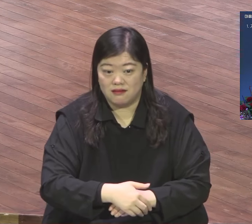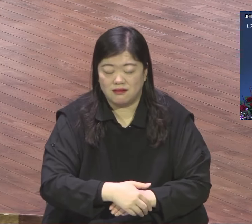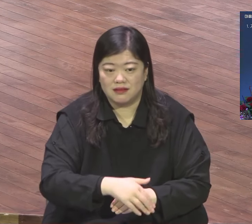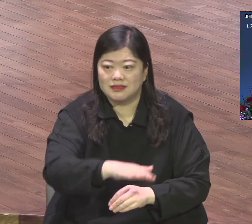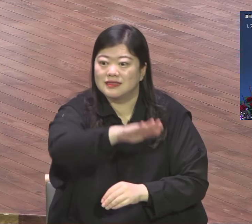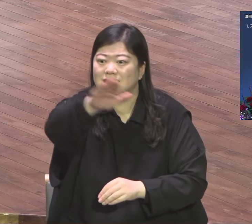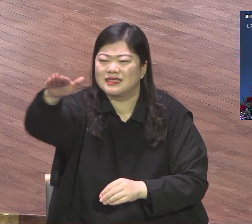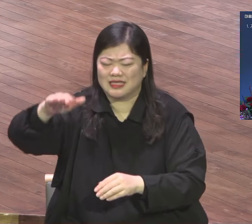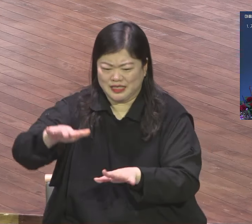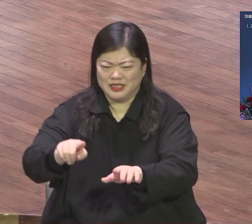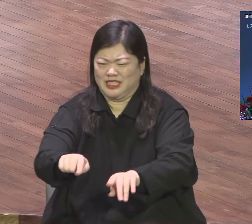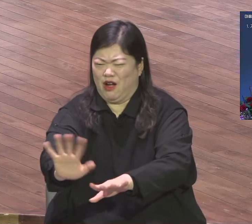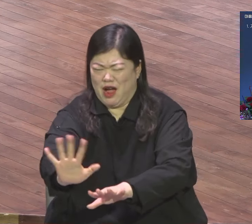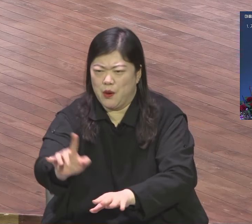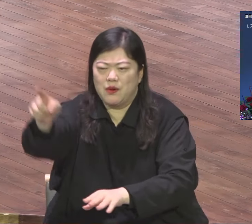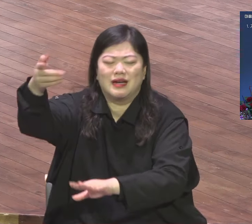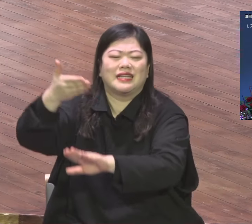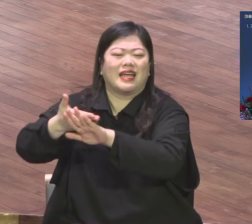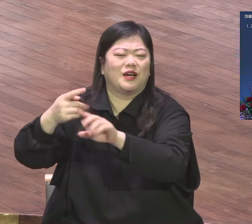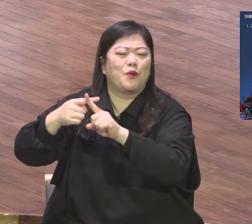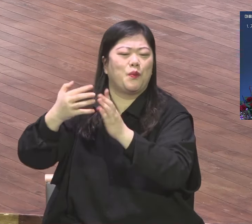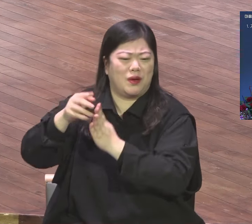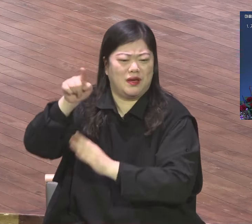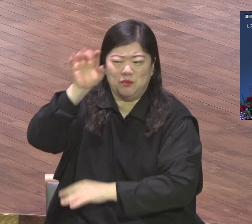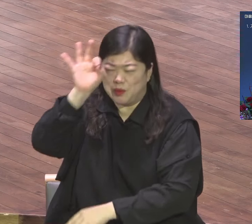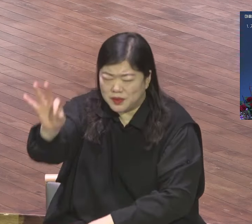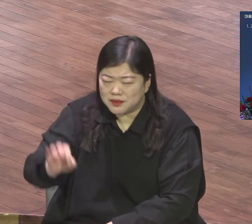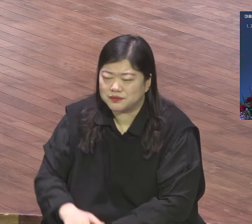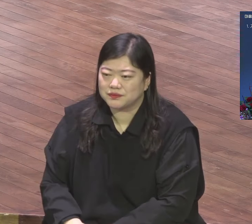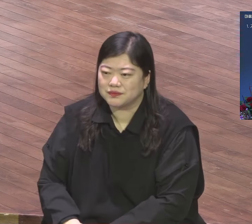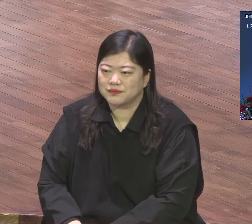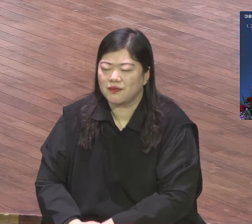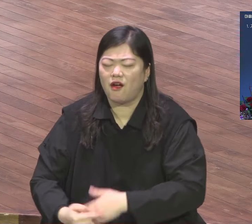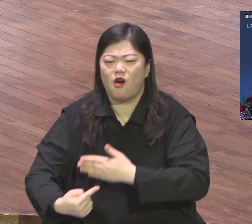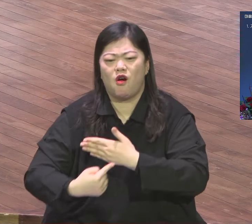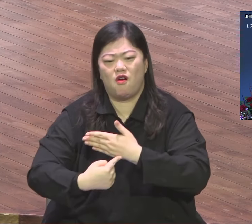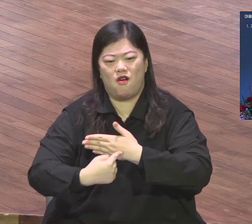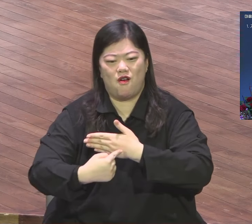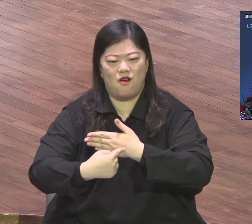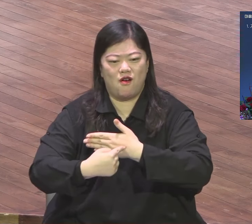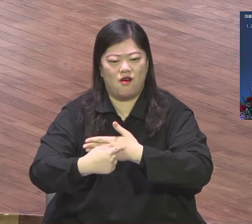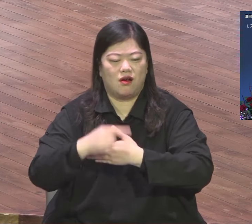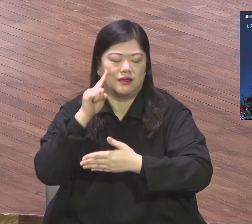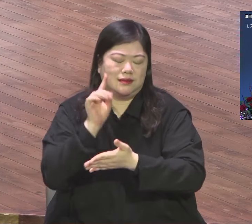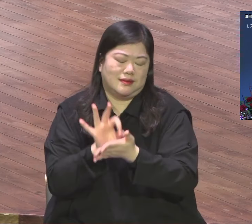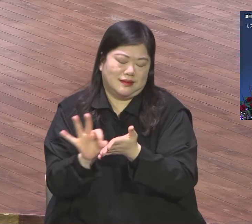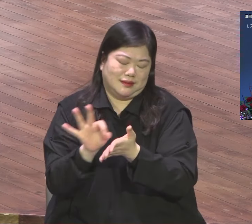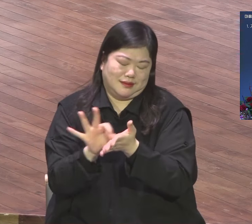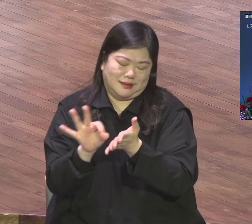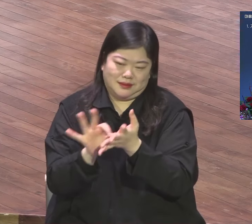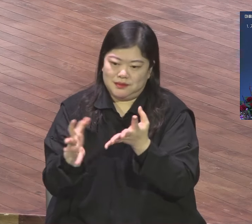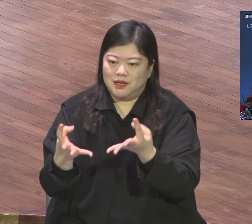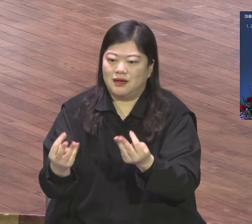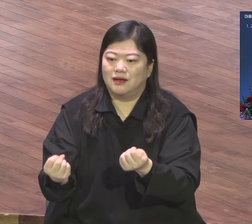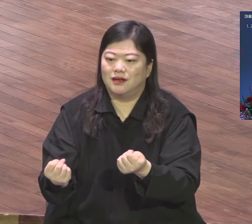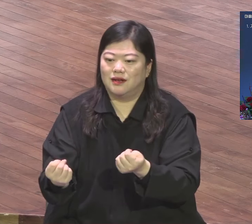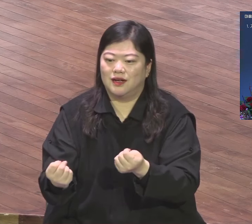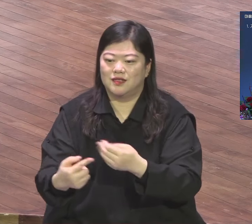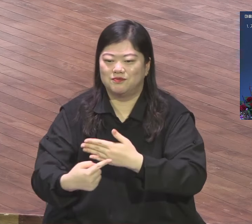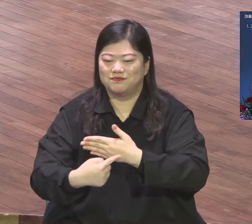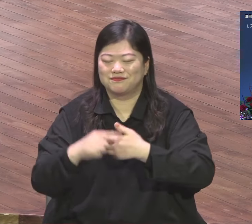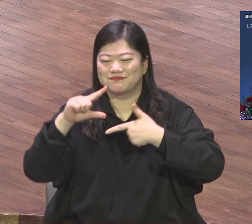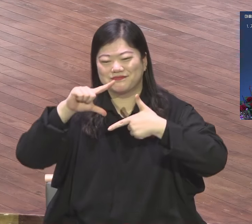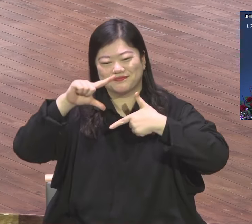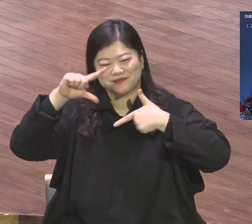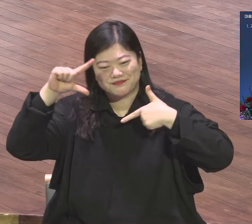분들 거의 다 그렇습니다. 눈에 보이는 거, 눈에 보이는 거. 육신적인 이 영광,